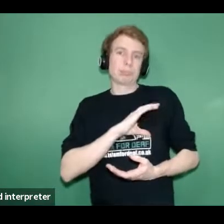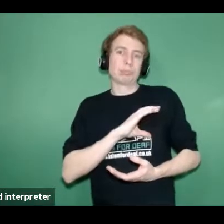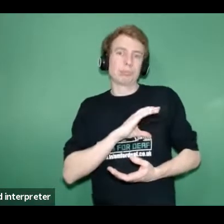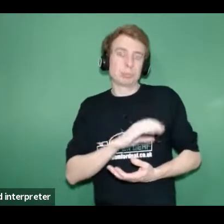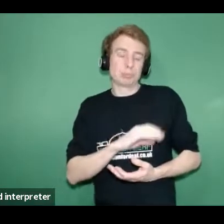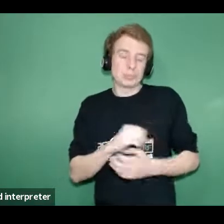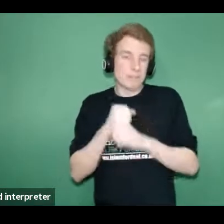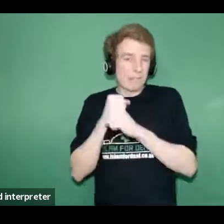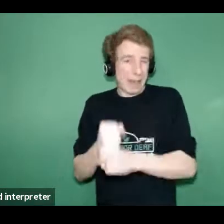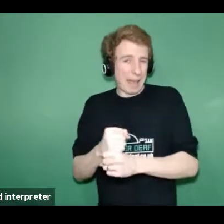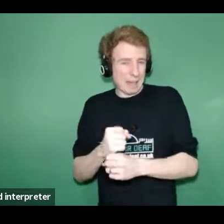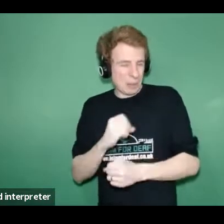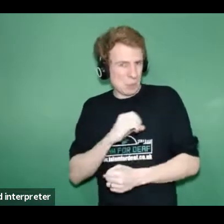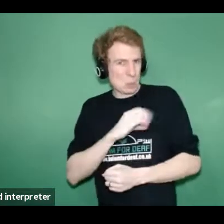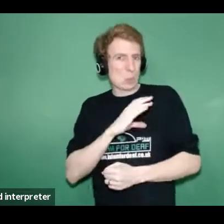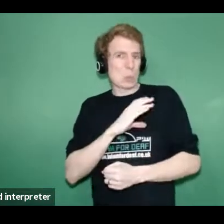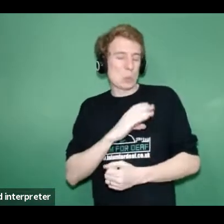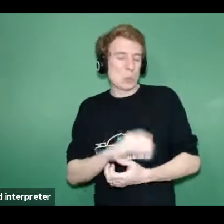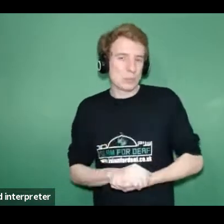أيضا